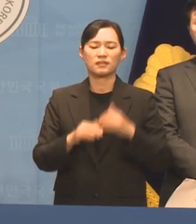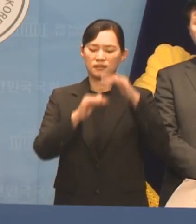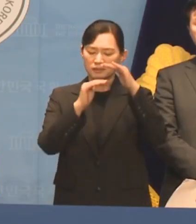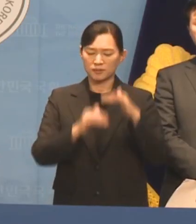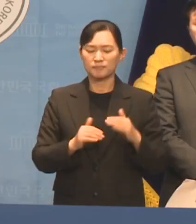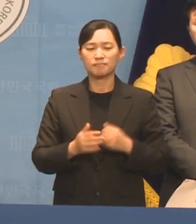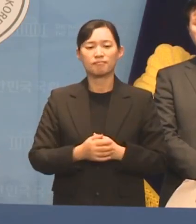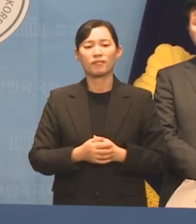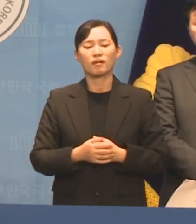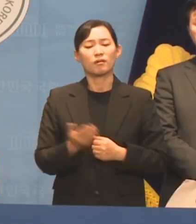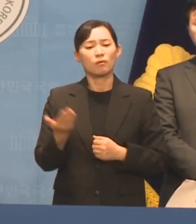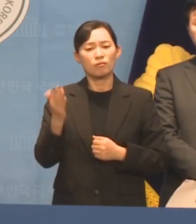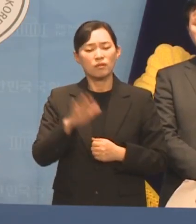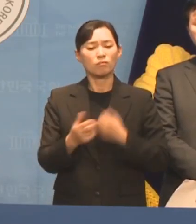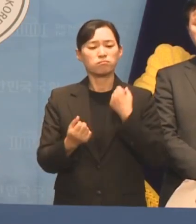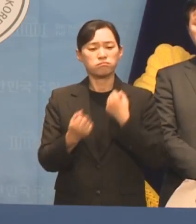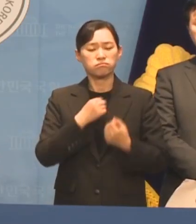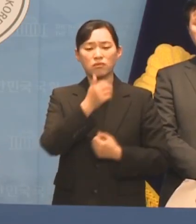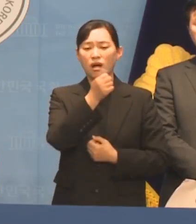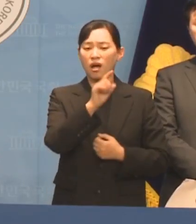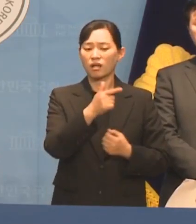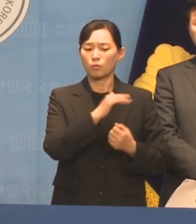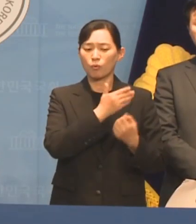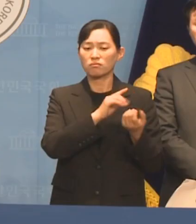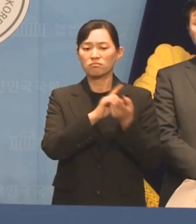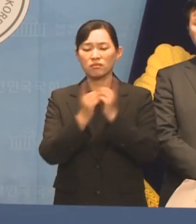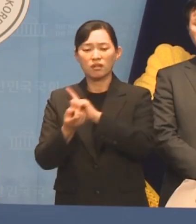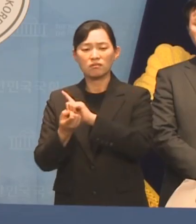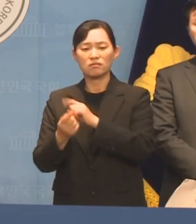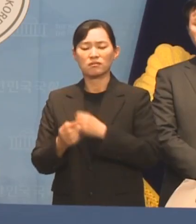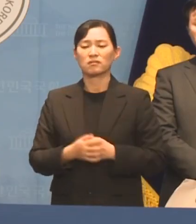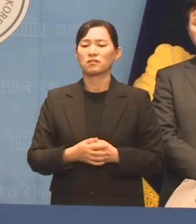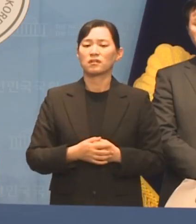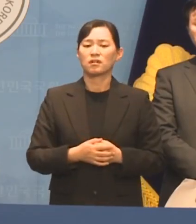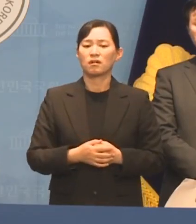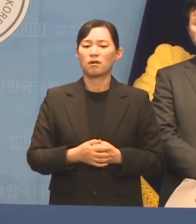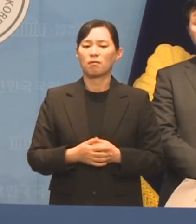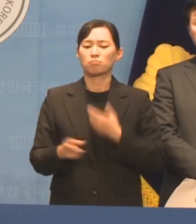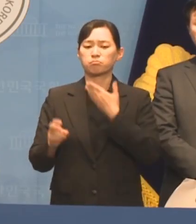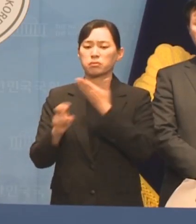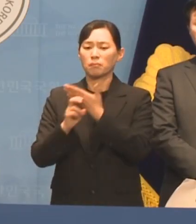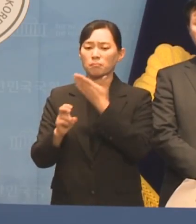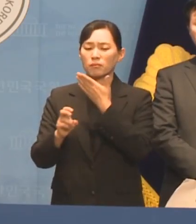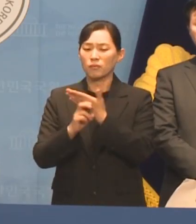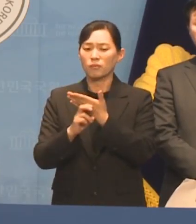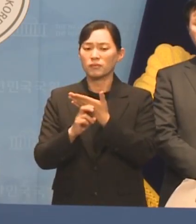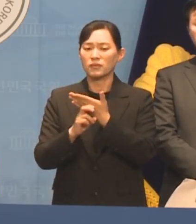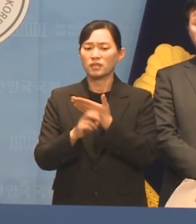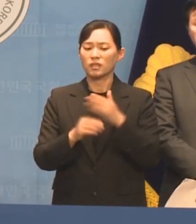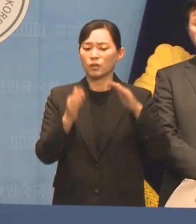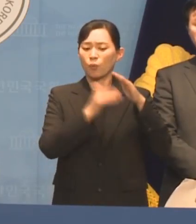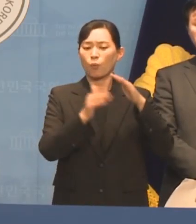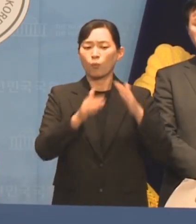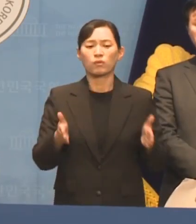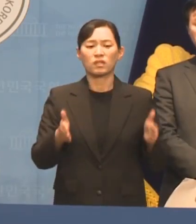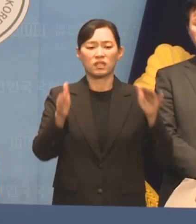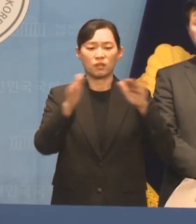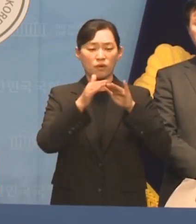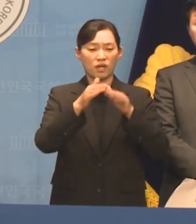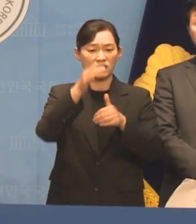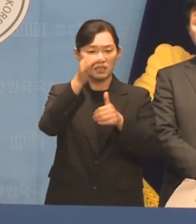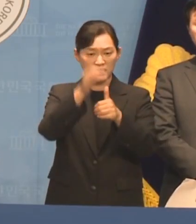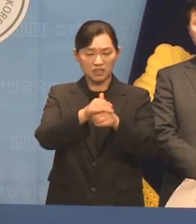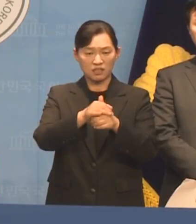취지입니다. 그런데도 불구하고 한덕수 권한대행이 사실상 위헌, 위법인 공공기관의